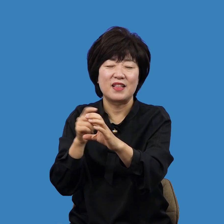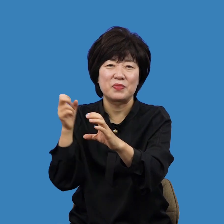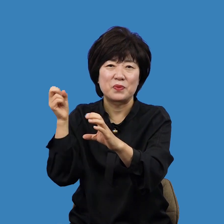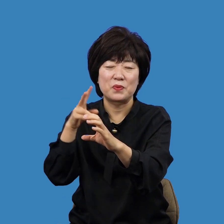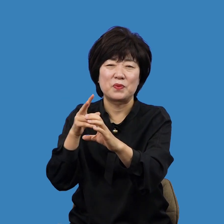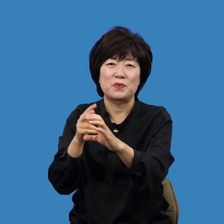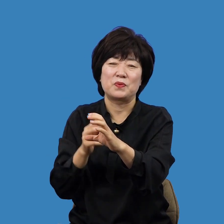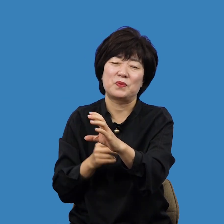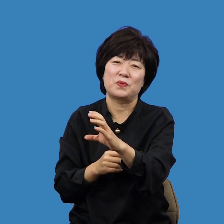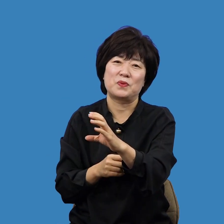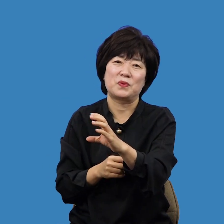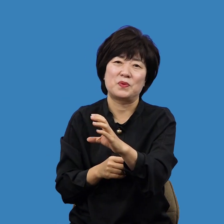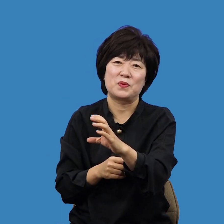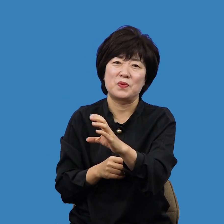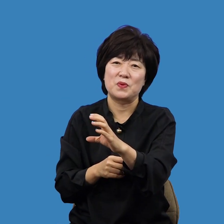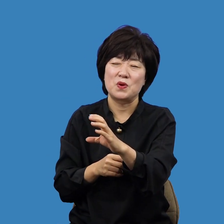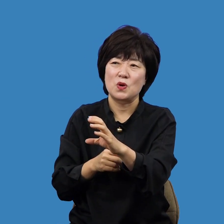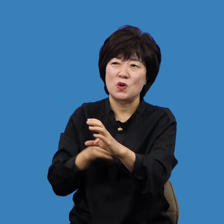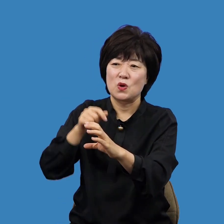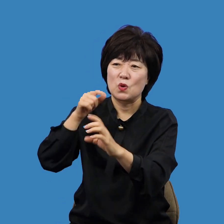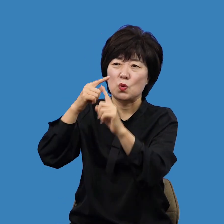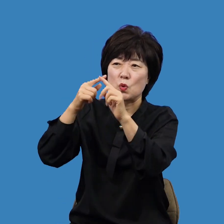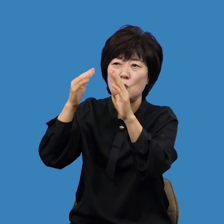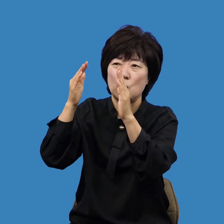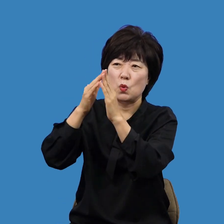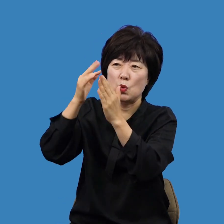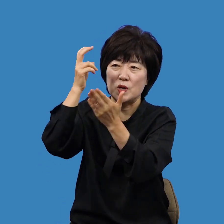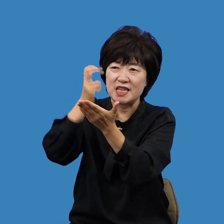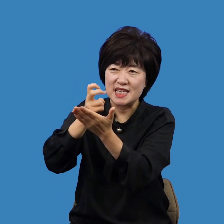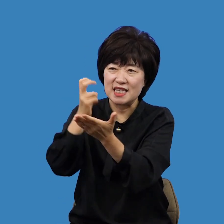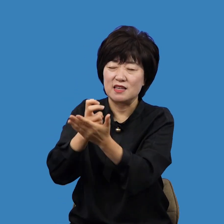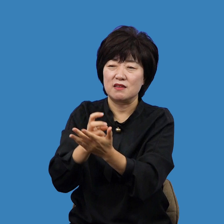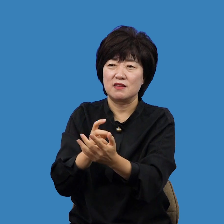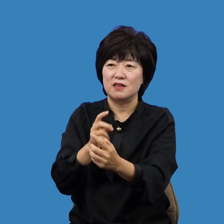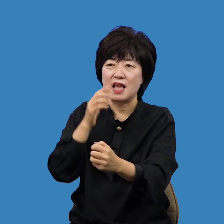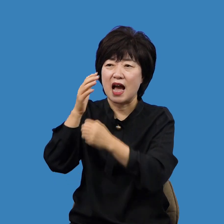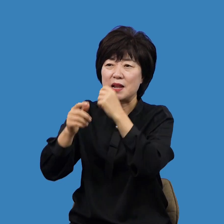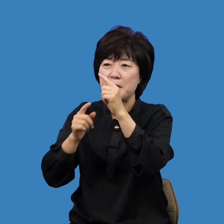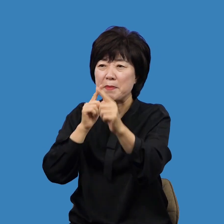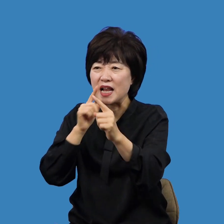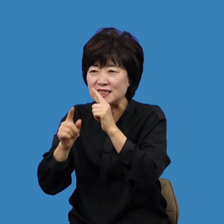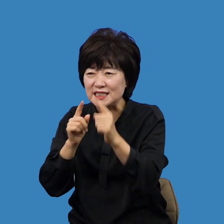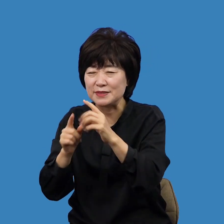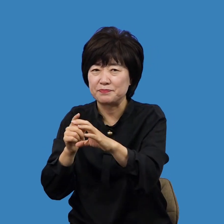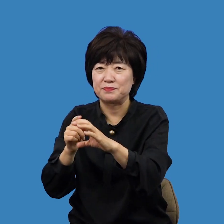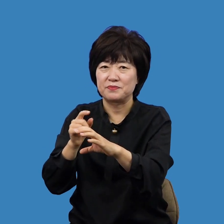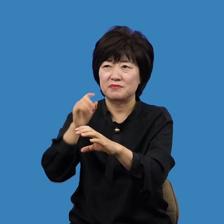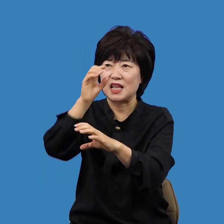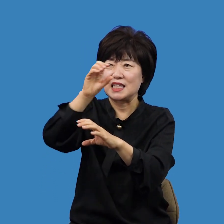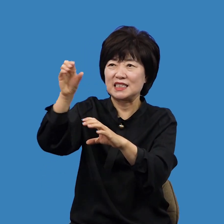또 그 교리와 말씀과 신학을 더해요.